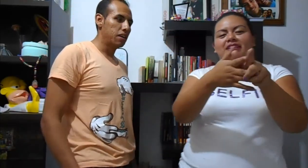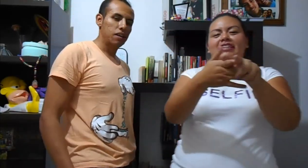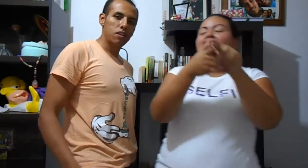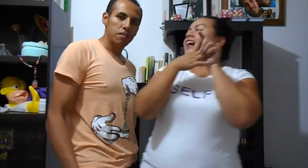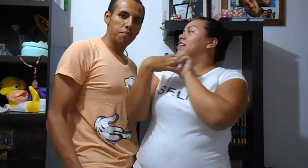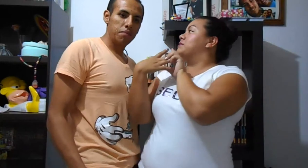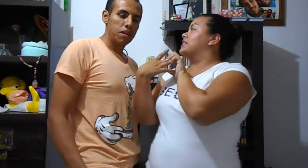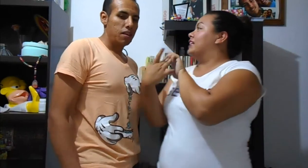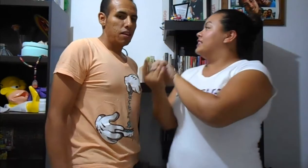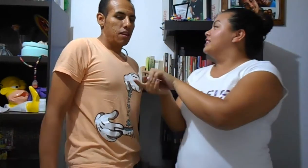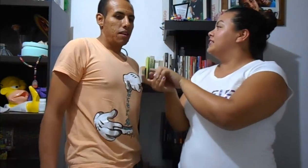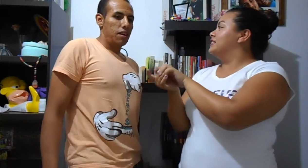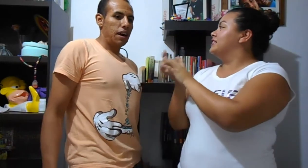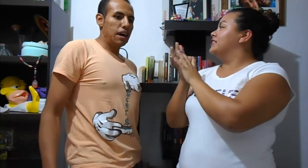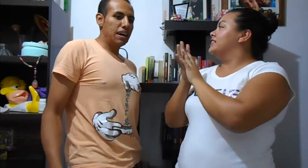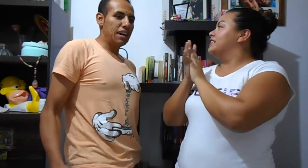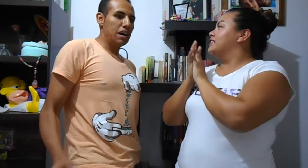favor. ¿A quién más retas?